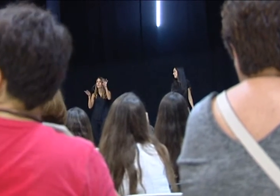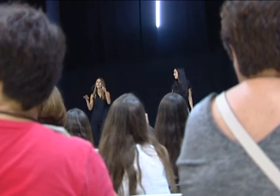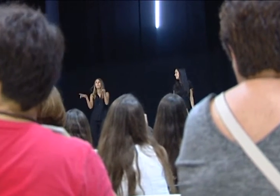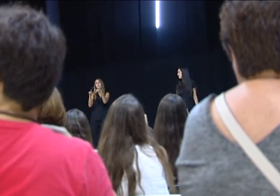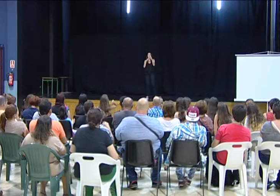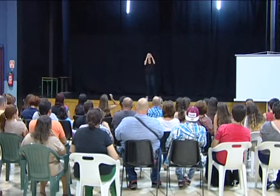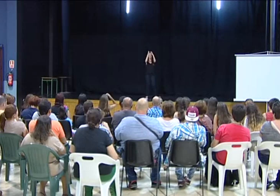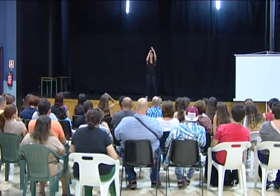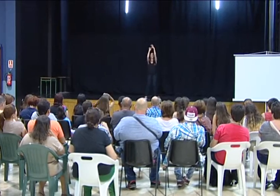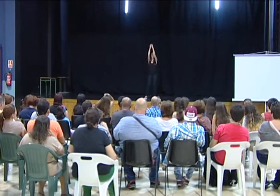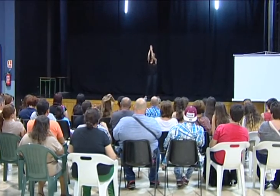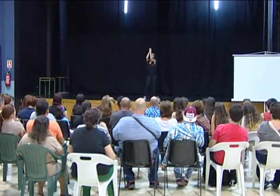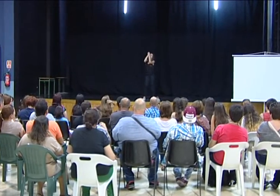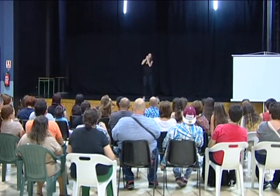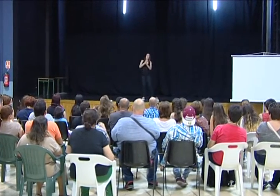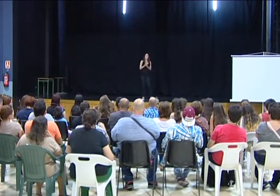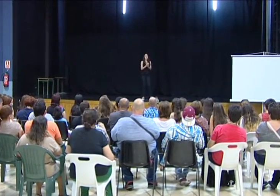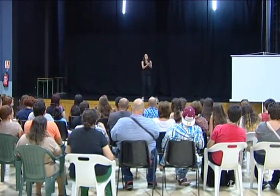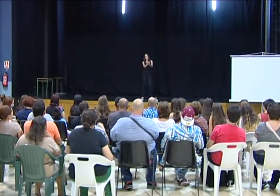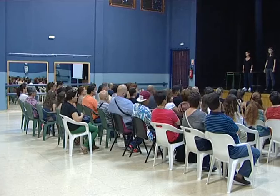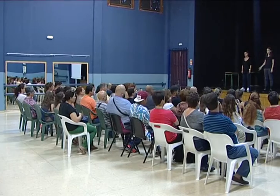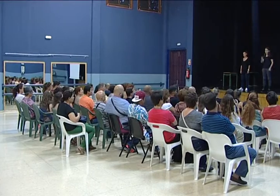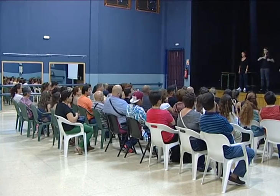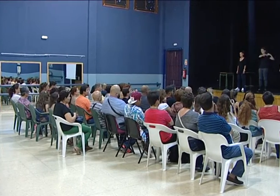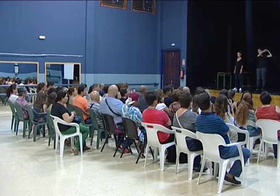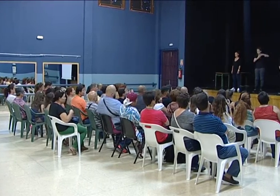los municipios de Agüimes, Ingenio, San Bartolomé y Santa Lucía. Los